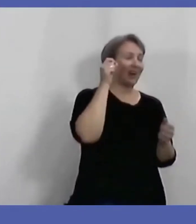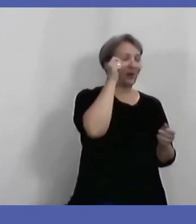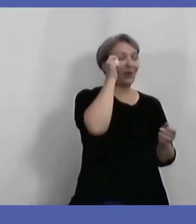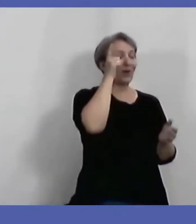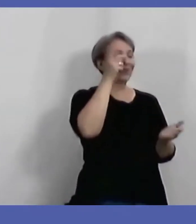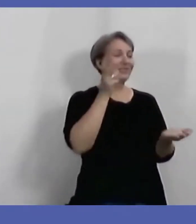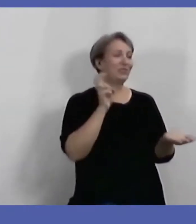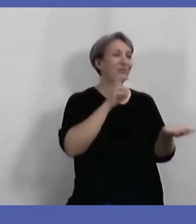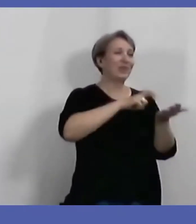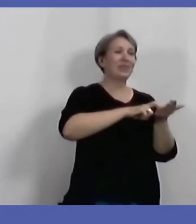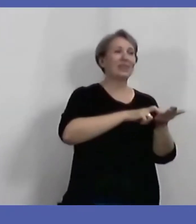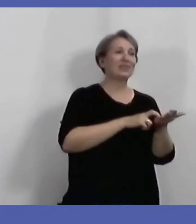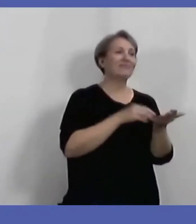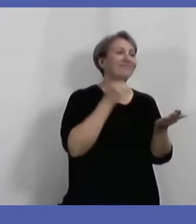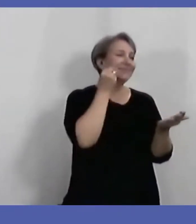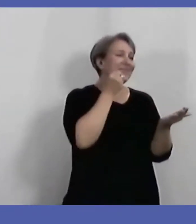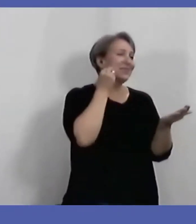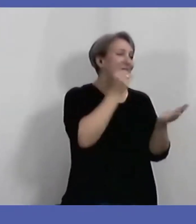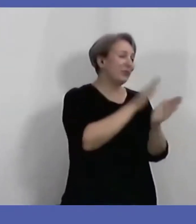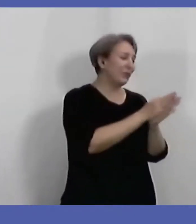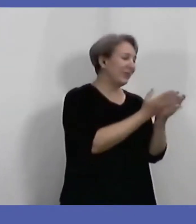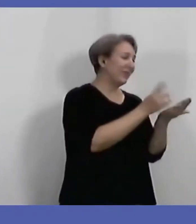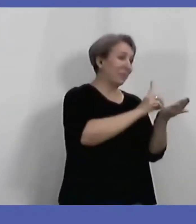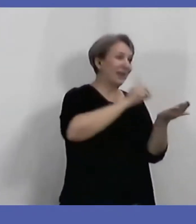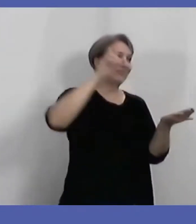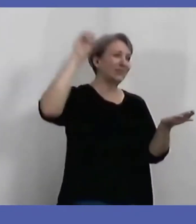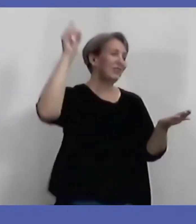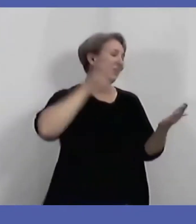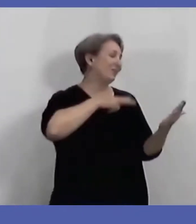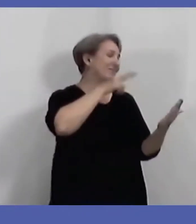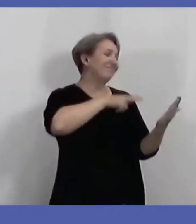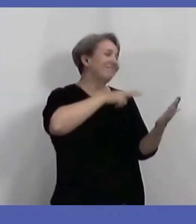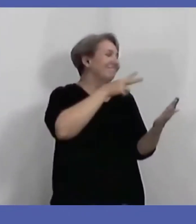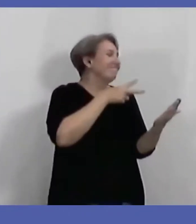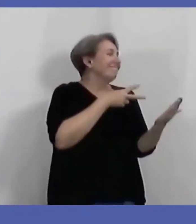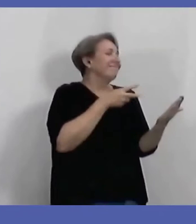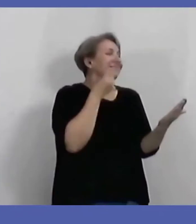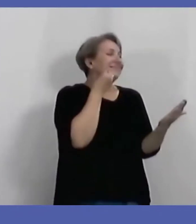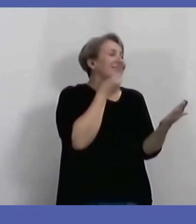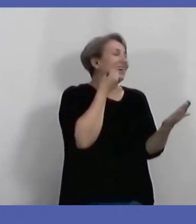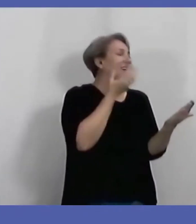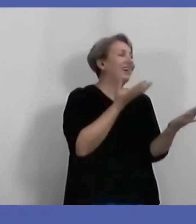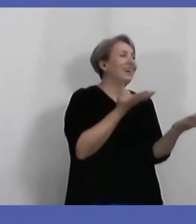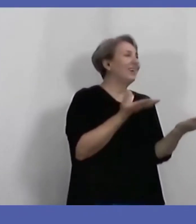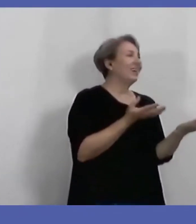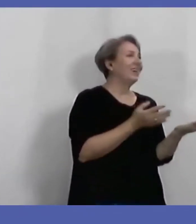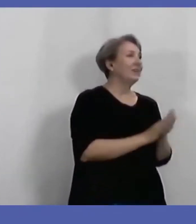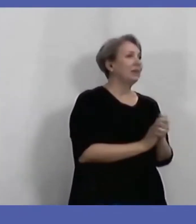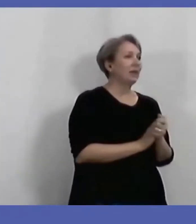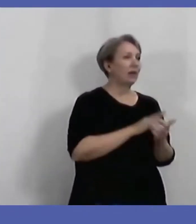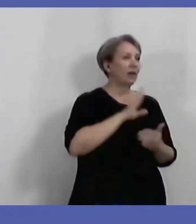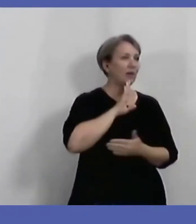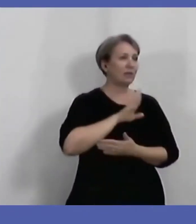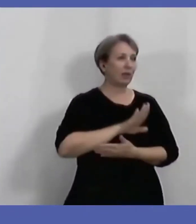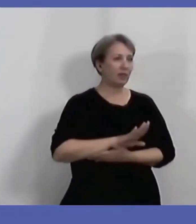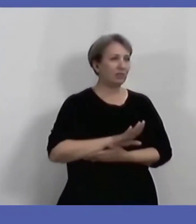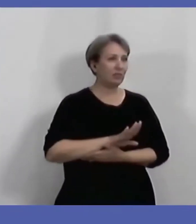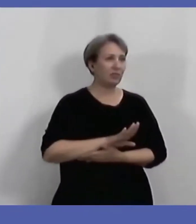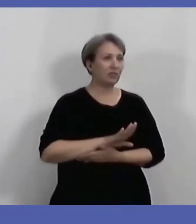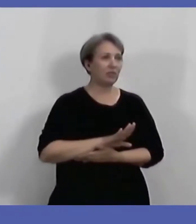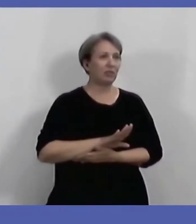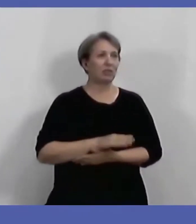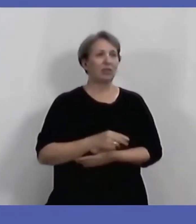você encontrou uma situação, esqueceu de viver no espírito. E a que saiu são suas